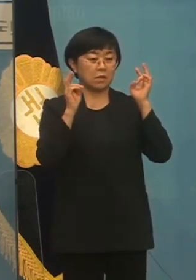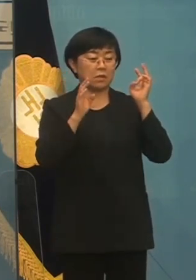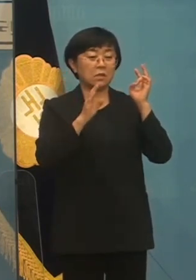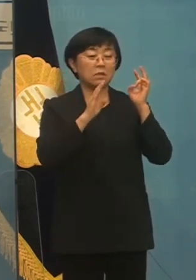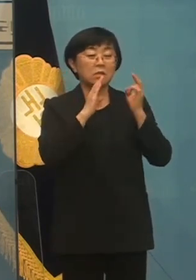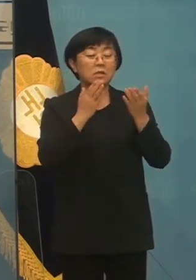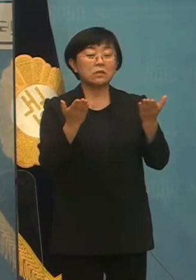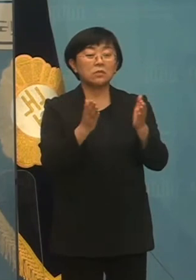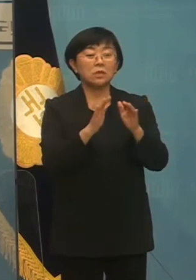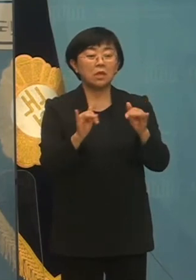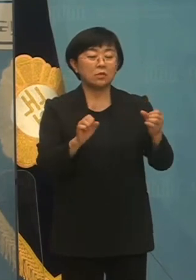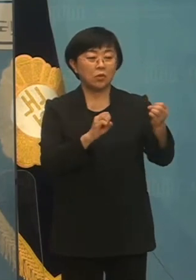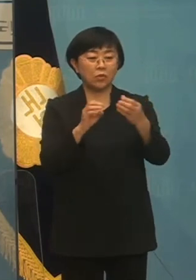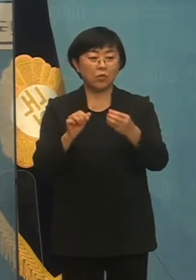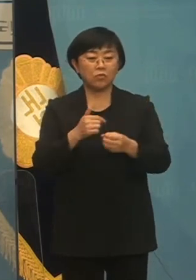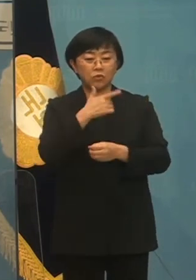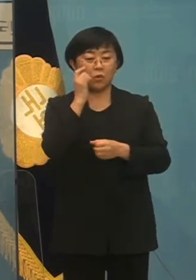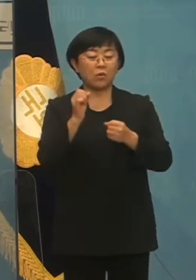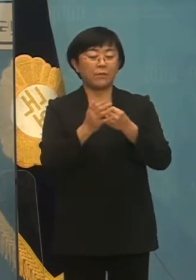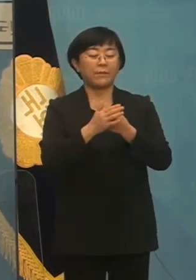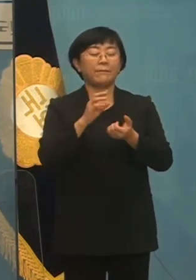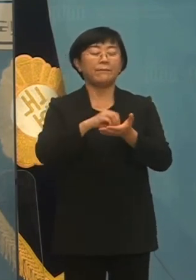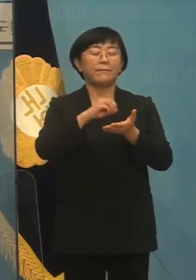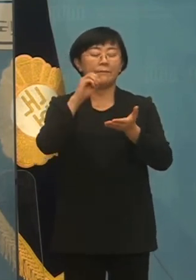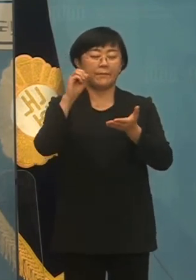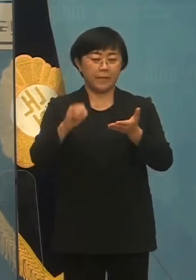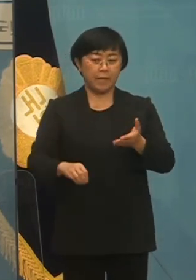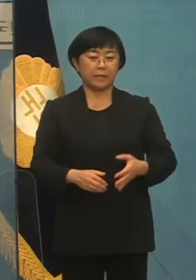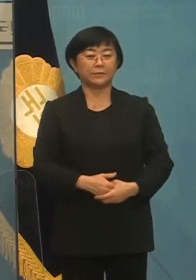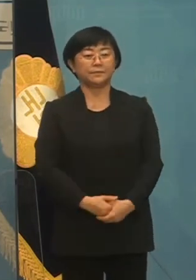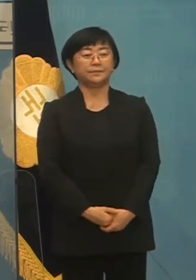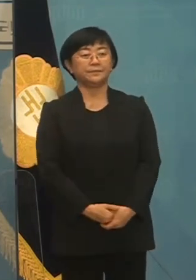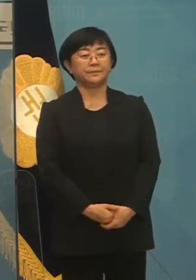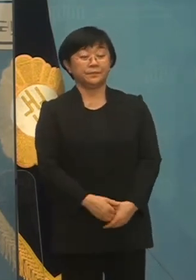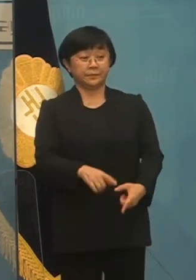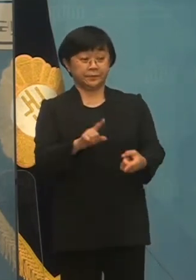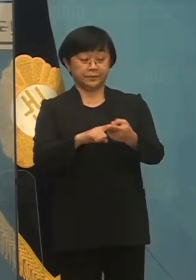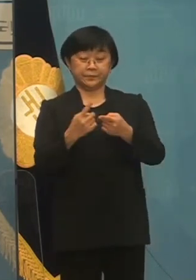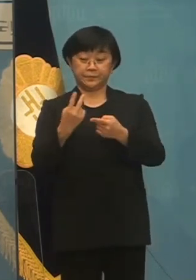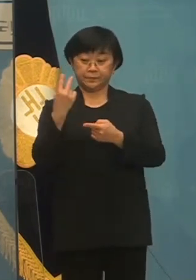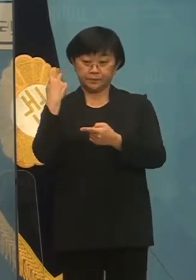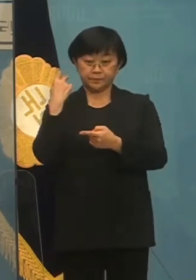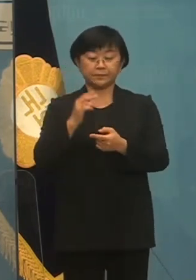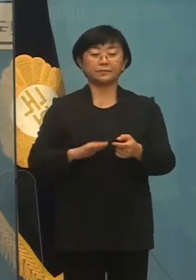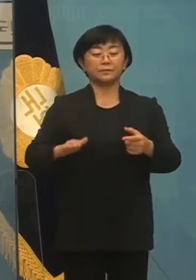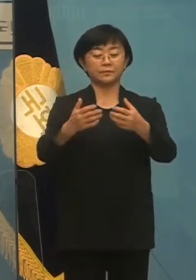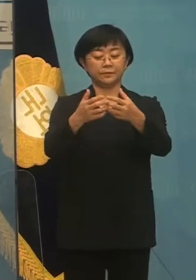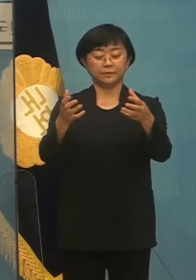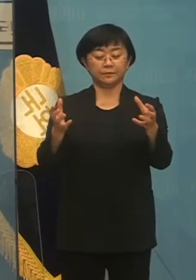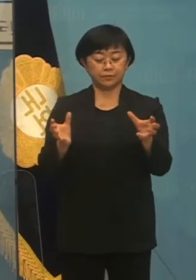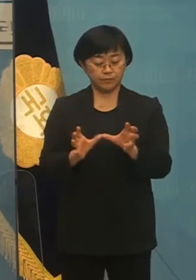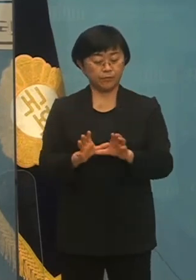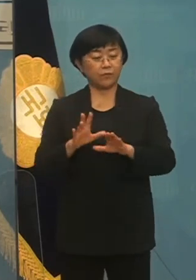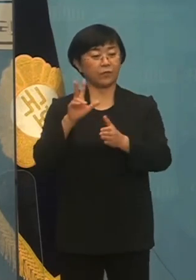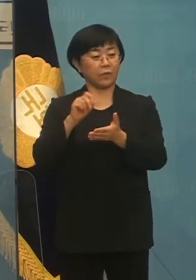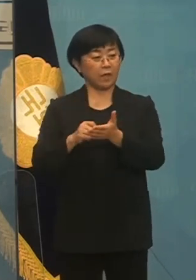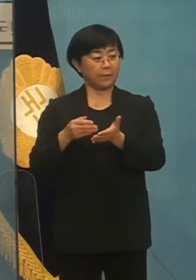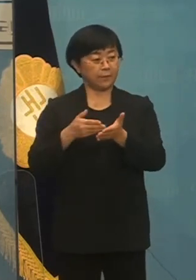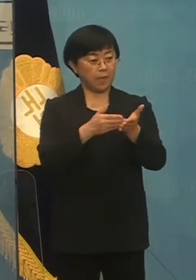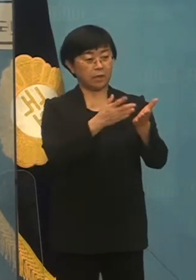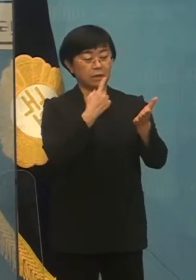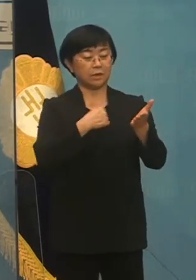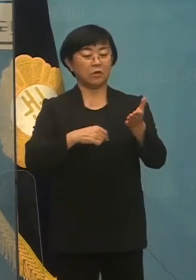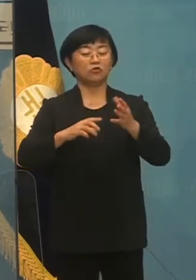사실상 실무자들의 소통 부족으로 빠뜨린 것입니다. 이에 대해서 이틀 전 제가 일단 원내 대책에서 문제를 제기했고,